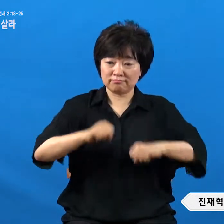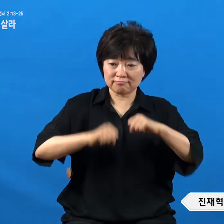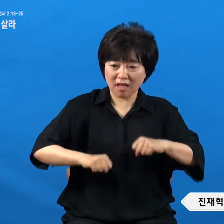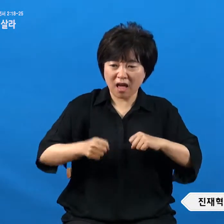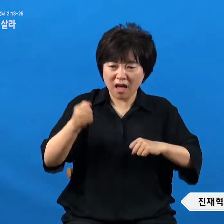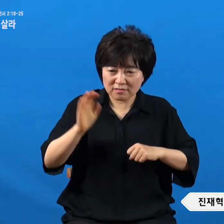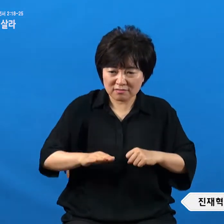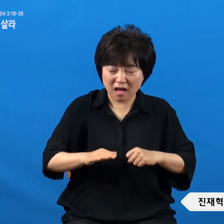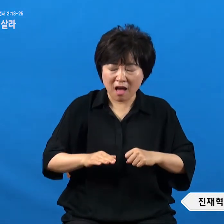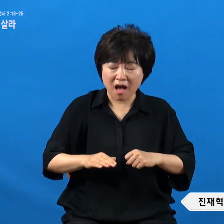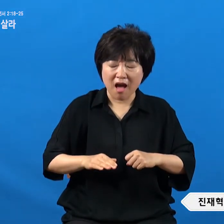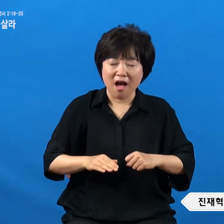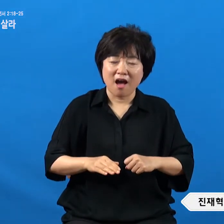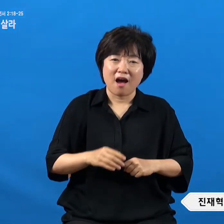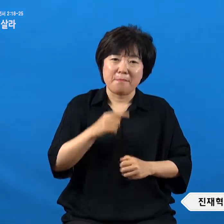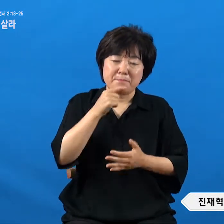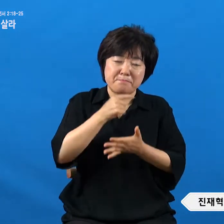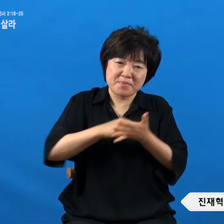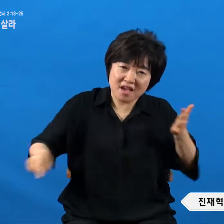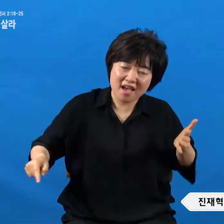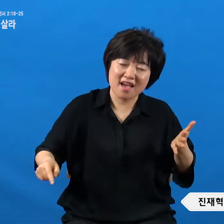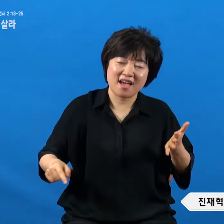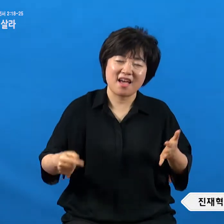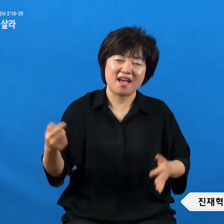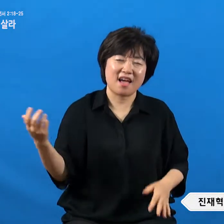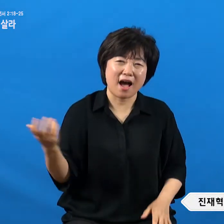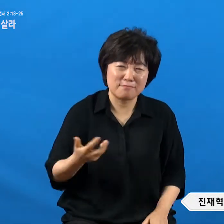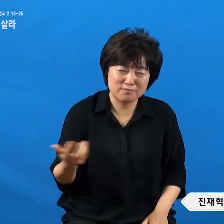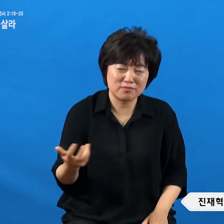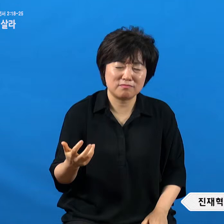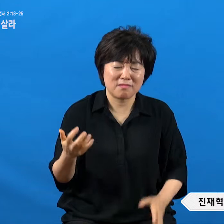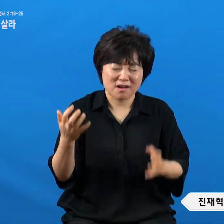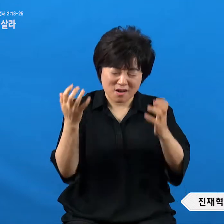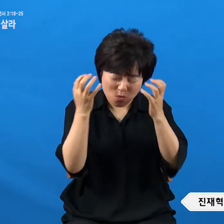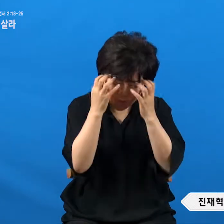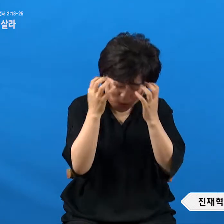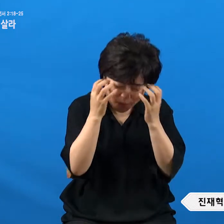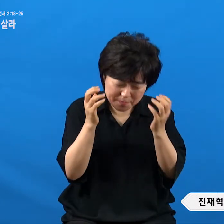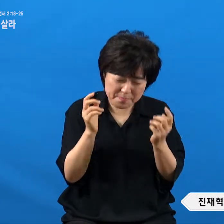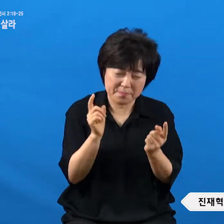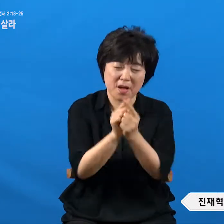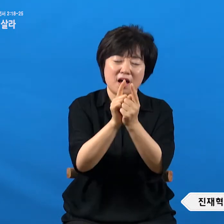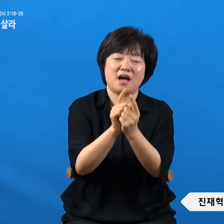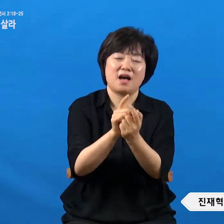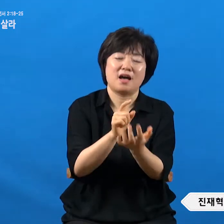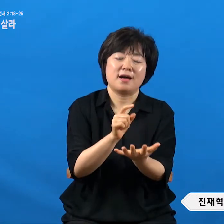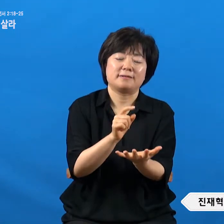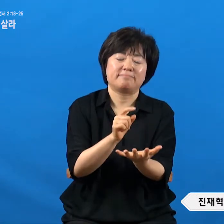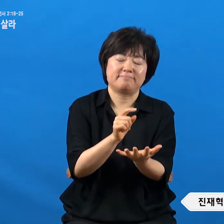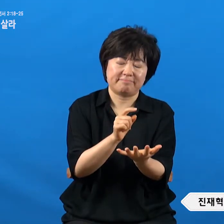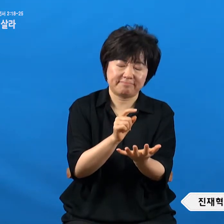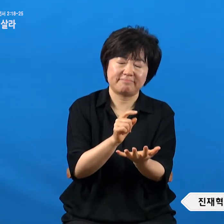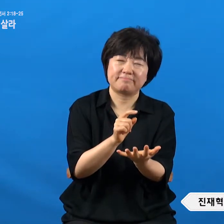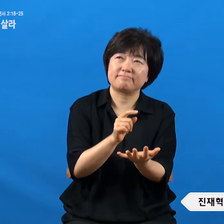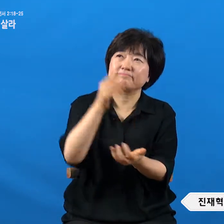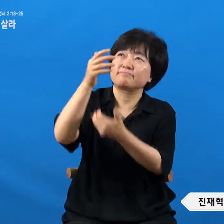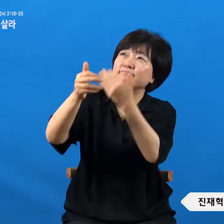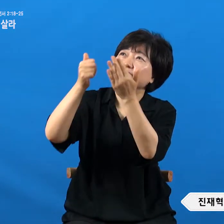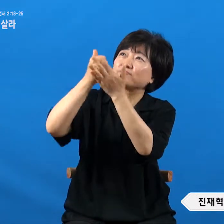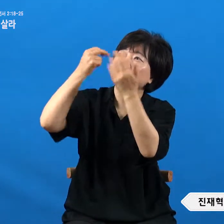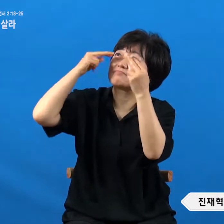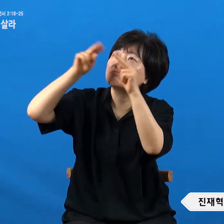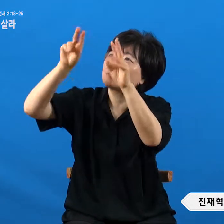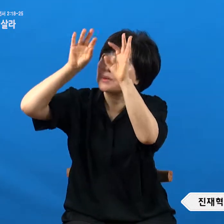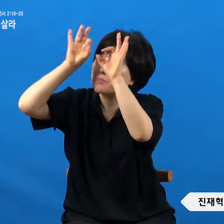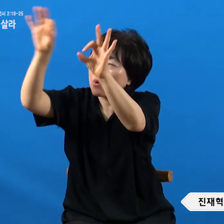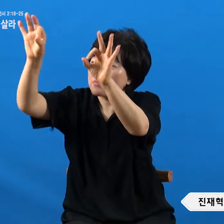행함으로도 여전히 우리 가운데 존재하는 아픔과 고통 가운데 하나님 바라보며